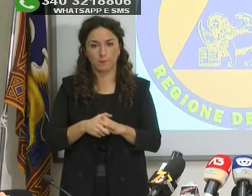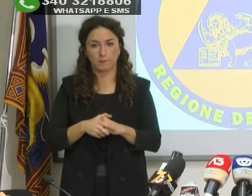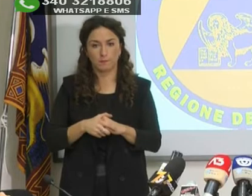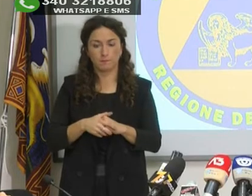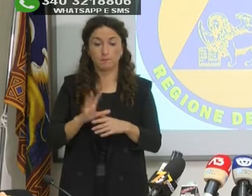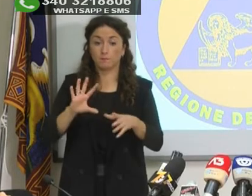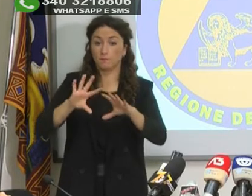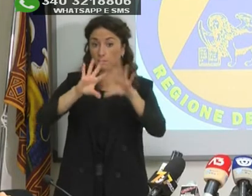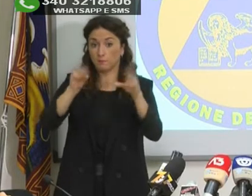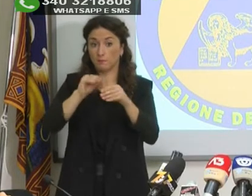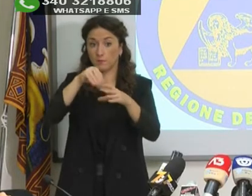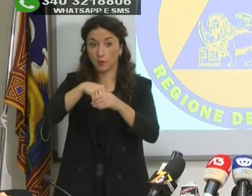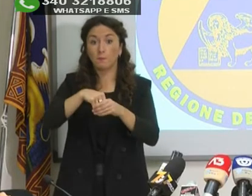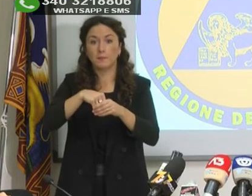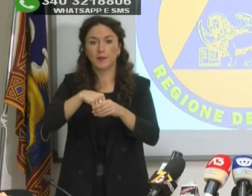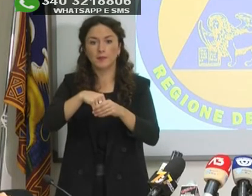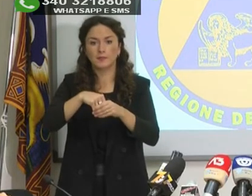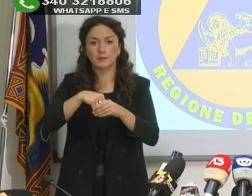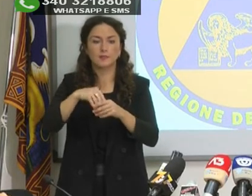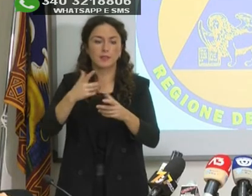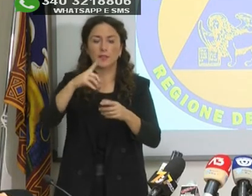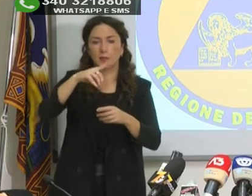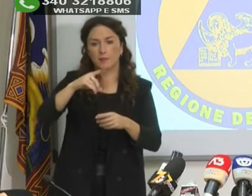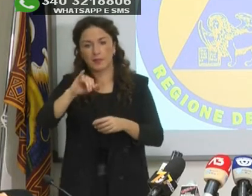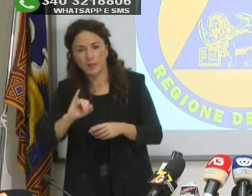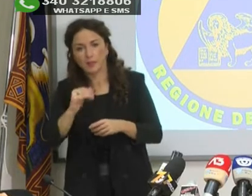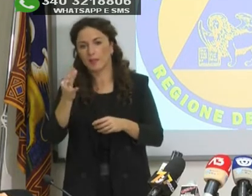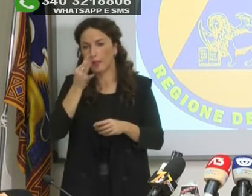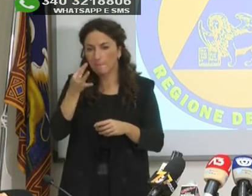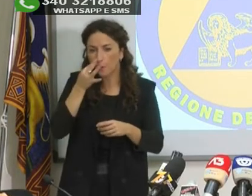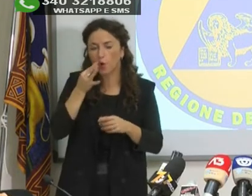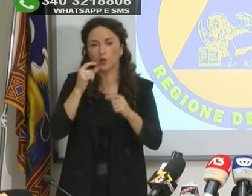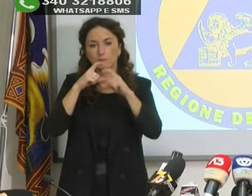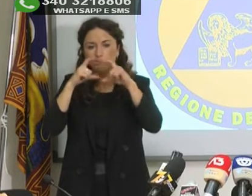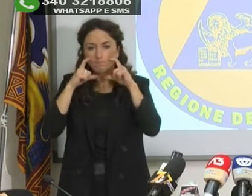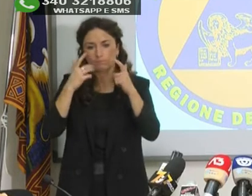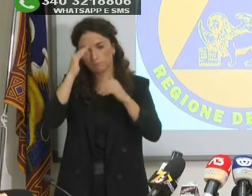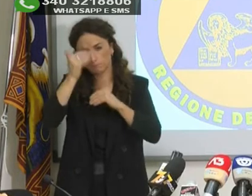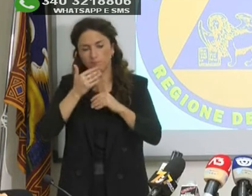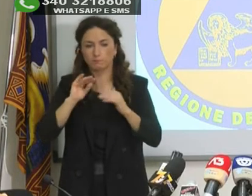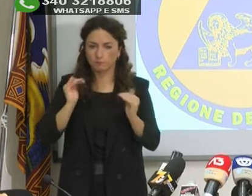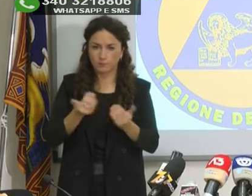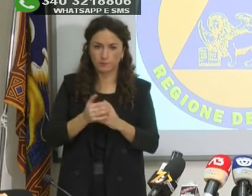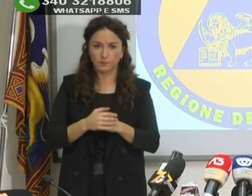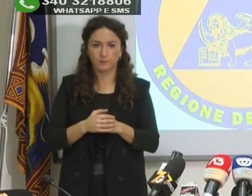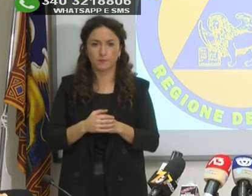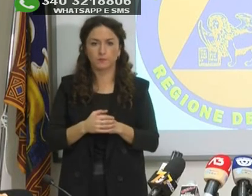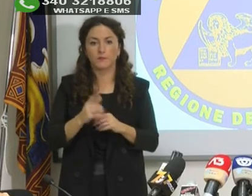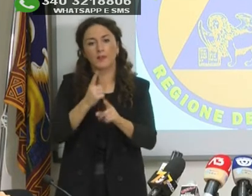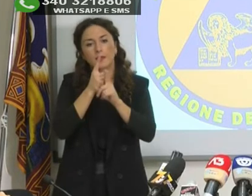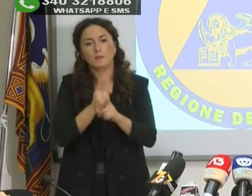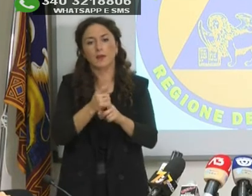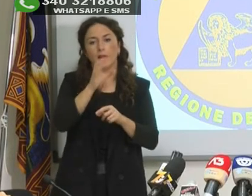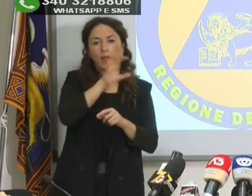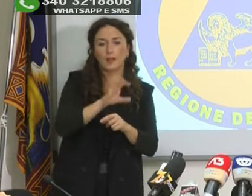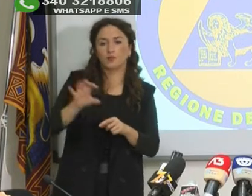sono compresi anche forniture di DPI e tamponi e DPI. Questo verrà poi declinato su base